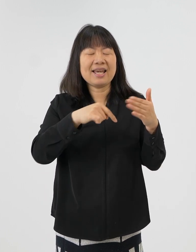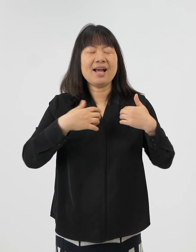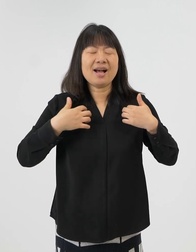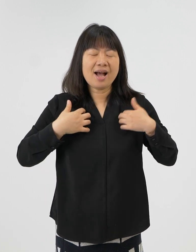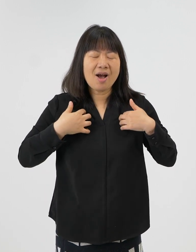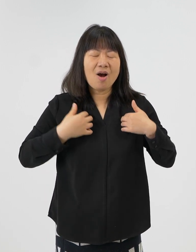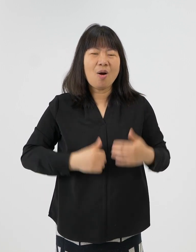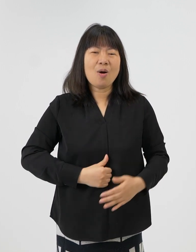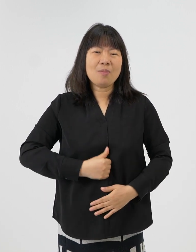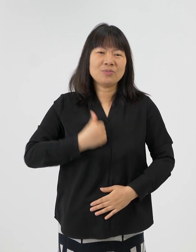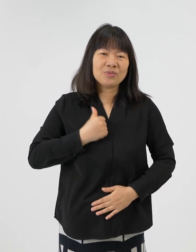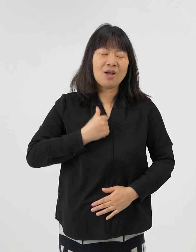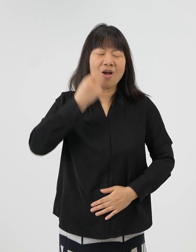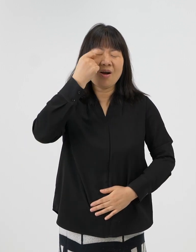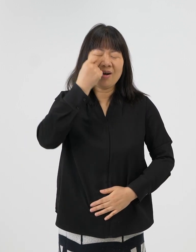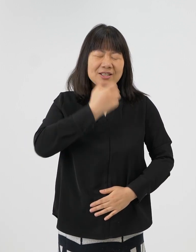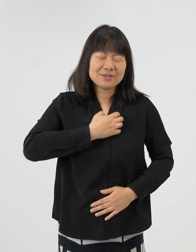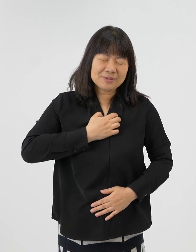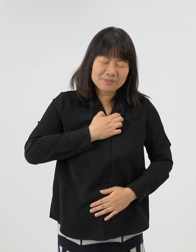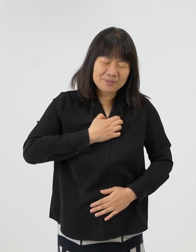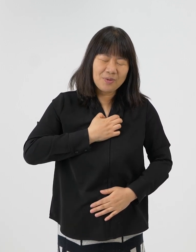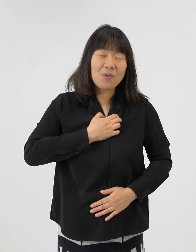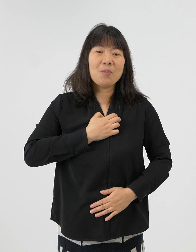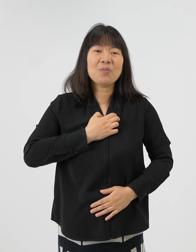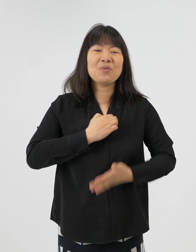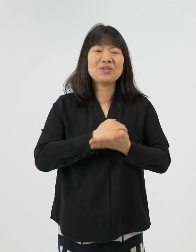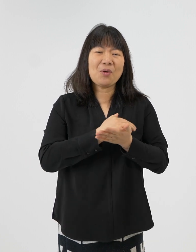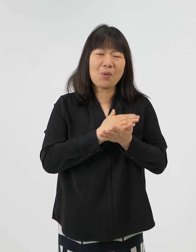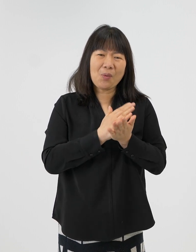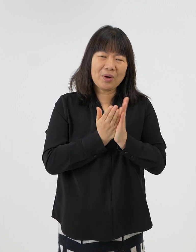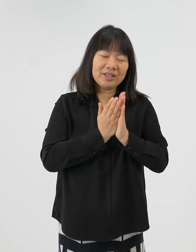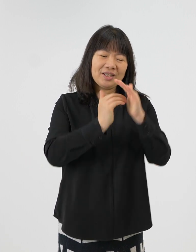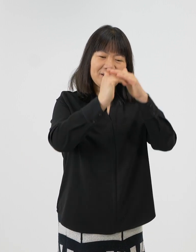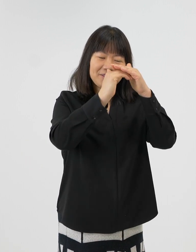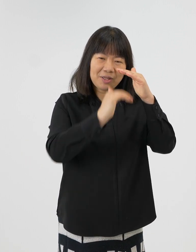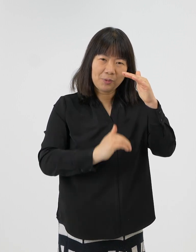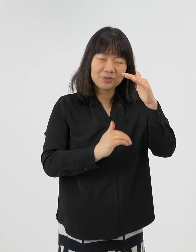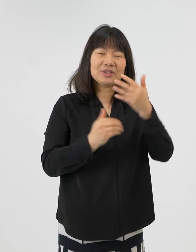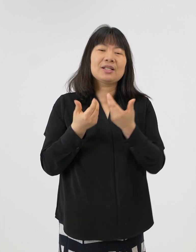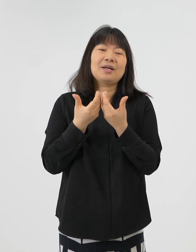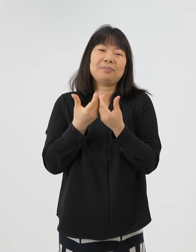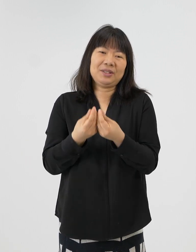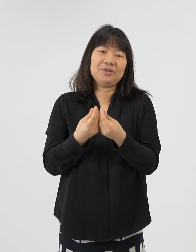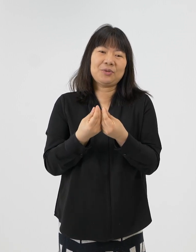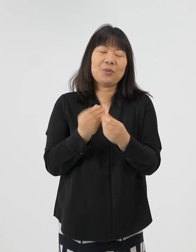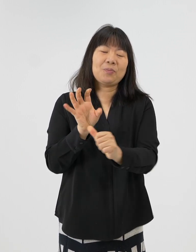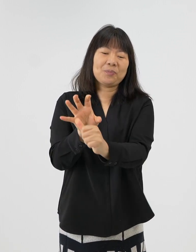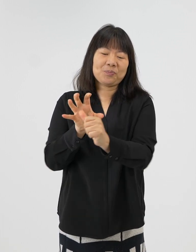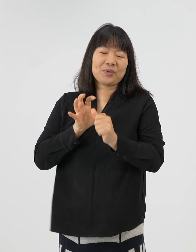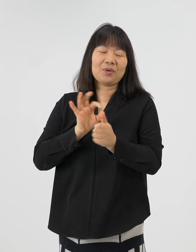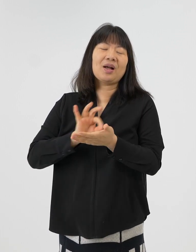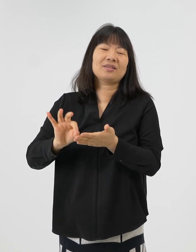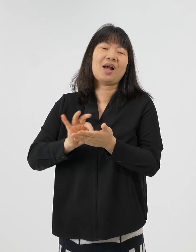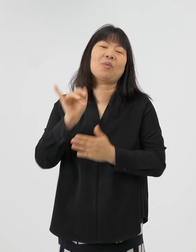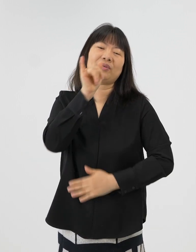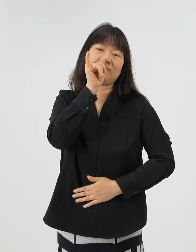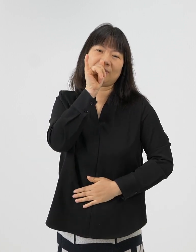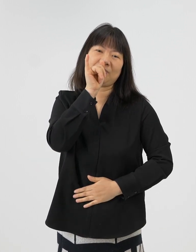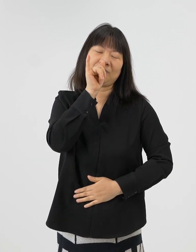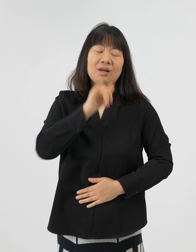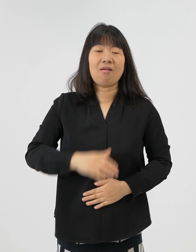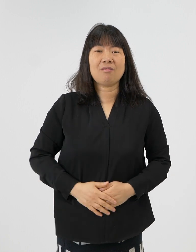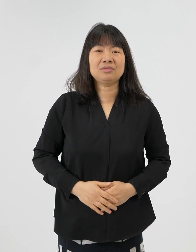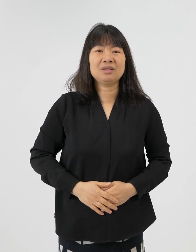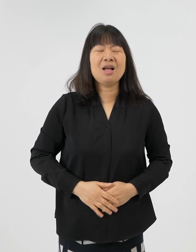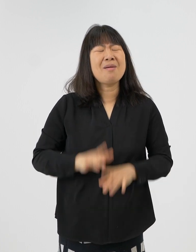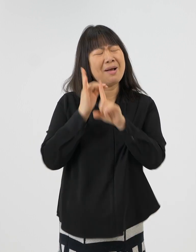거예요. 그걸 시적으로 표현을 한 것뿐이지 정말 낮이고 밤이고 잠 자지 말고 성경만